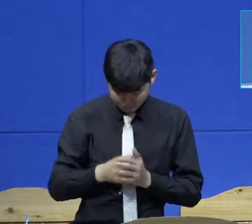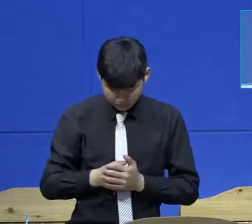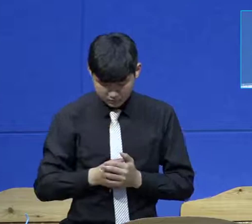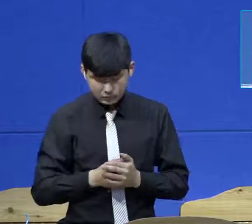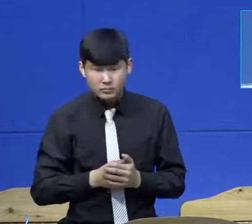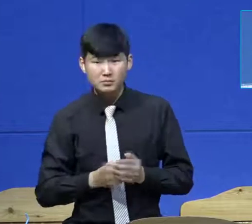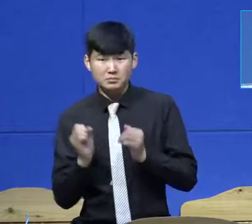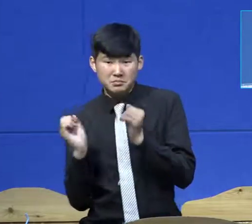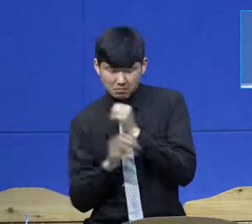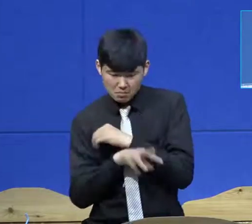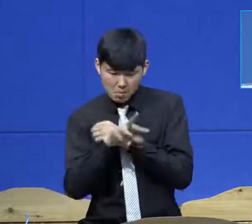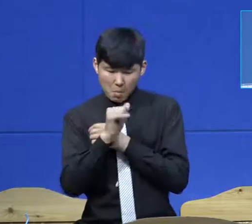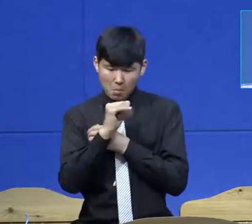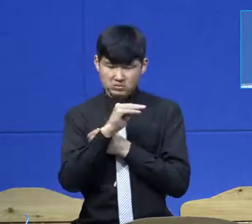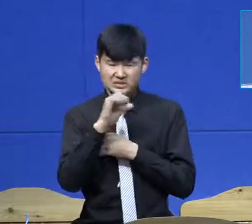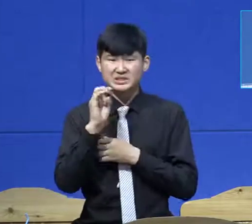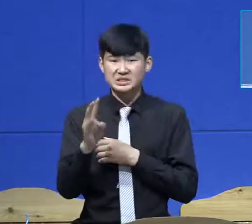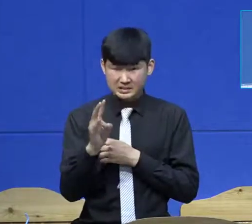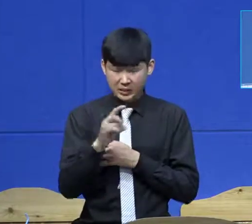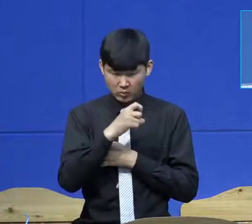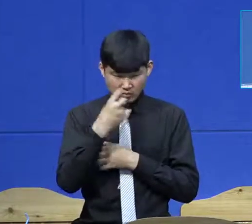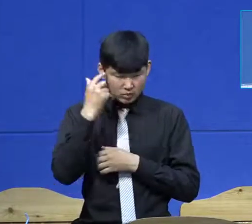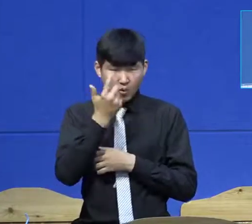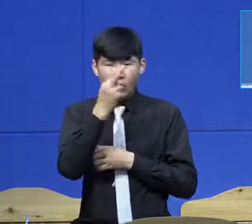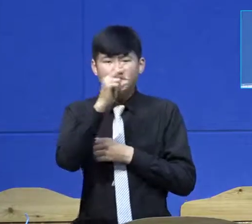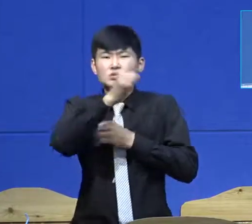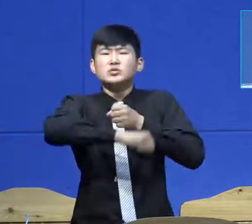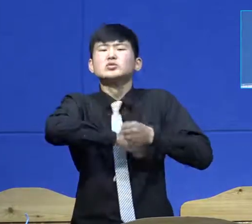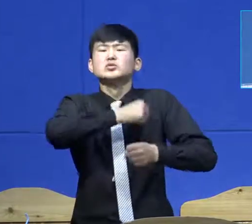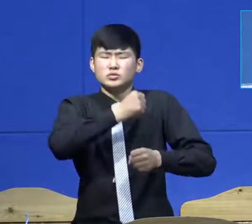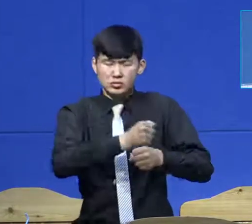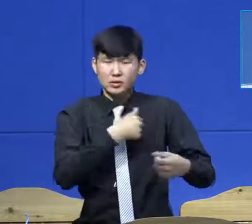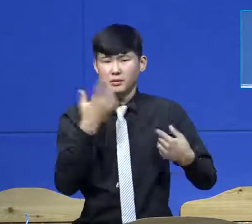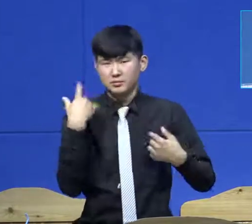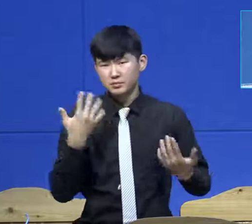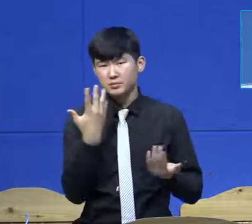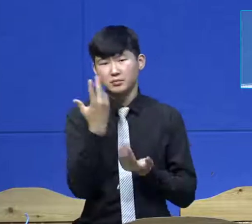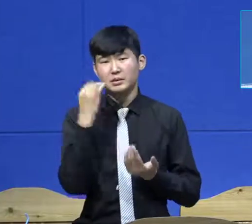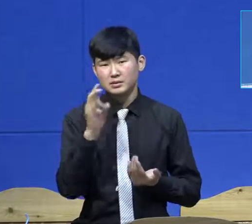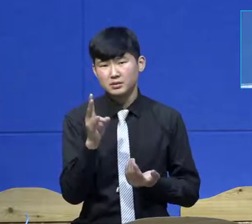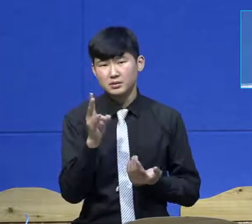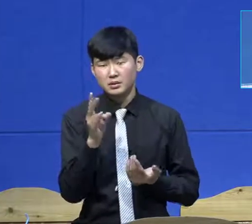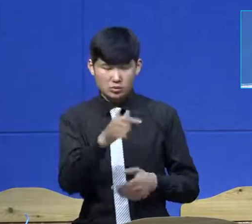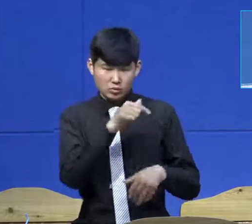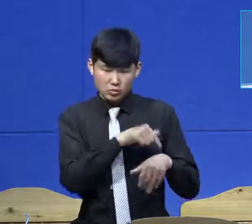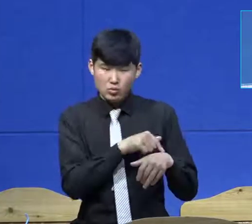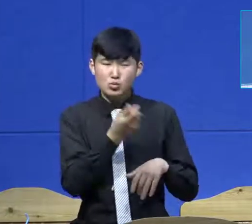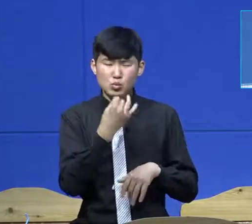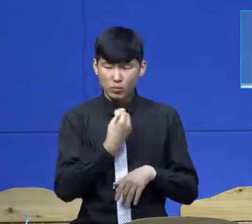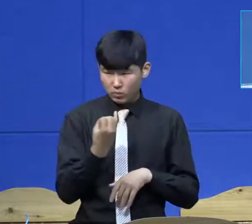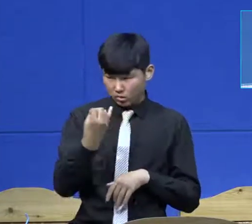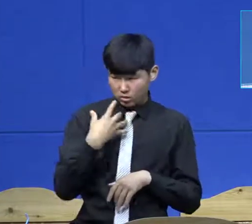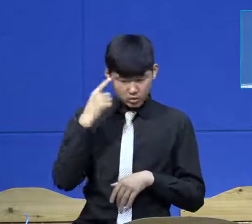ядуу Можаны хүүгээр 30 жил тэр өссөн, амьдэрсэн. Можан бол тухайн үед хүмүүст үл тоомсорлогддог жирийн нэг